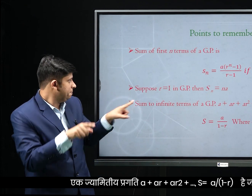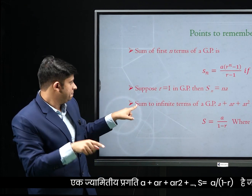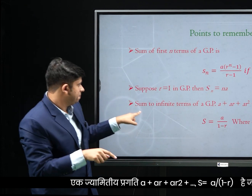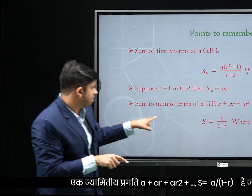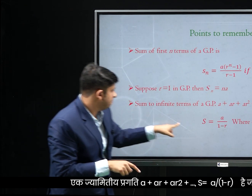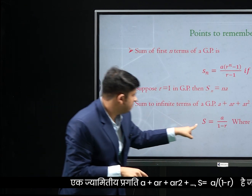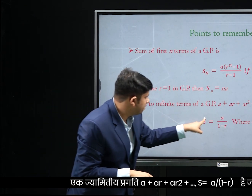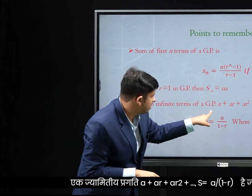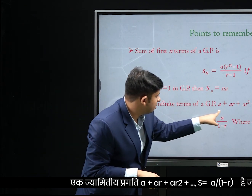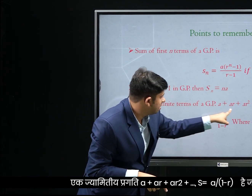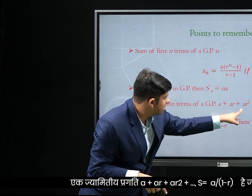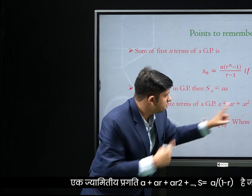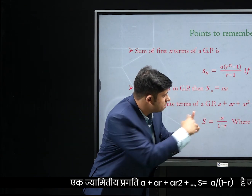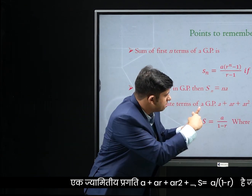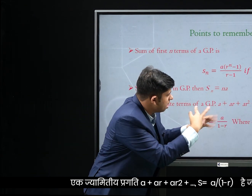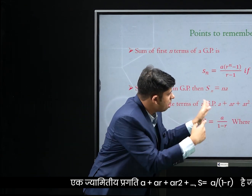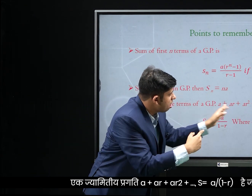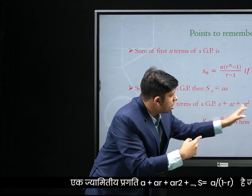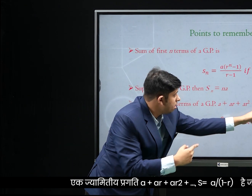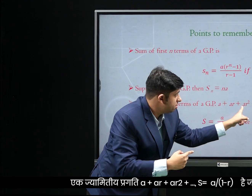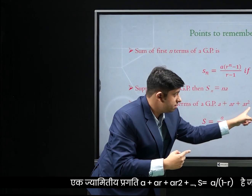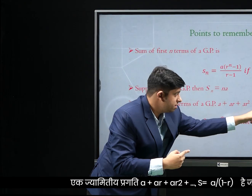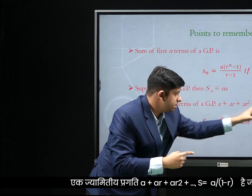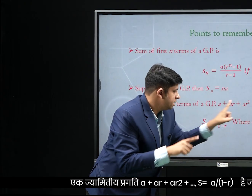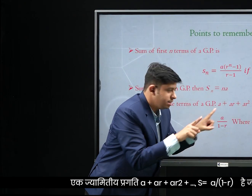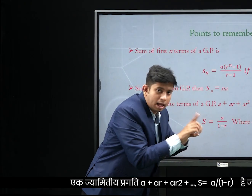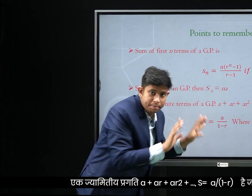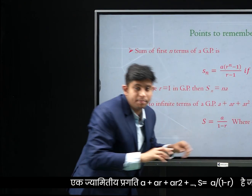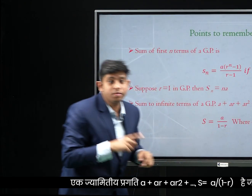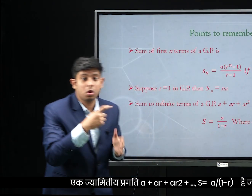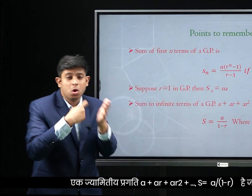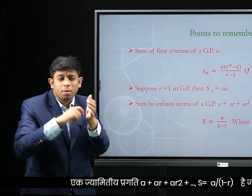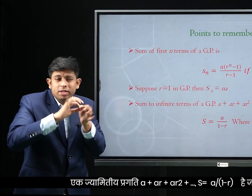जहाँ -1 इज लेस देन R इज लेस देन 1।